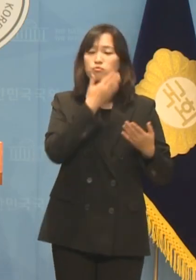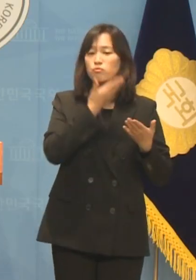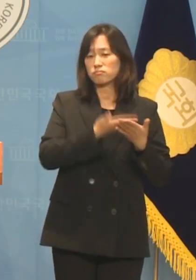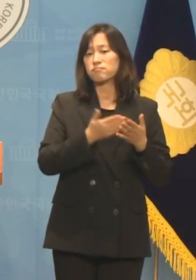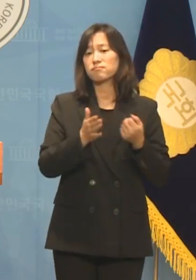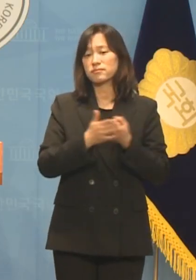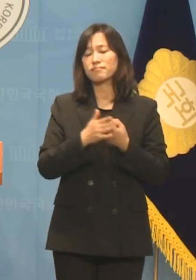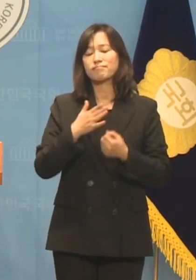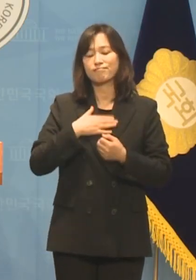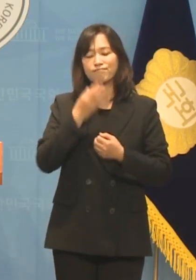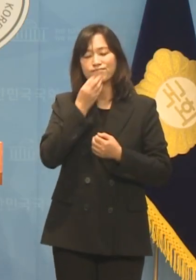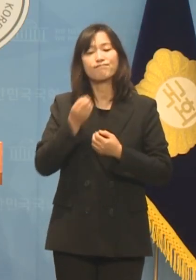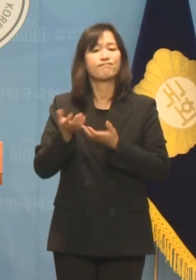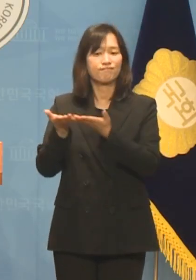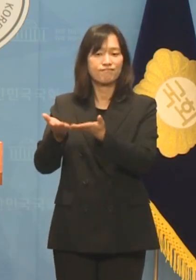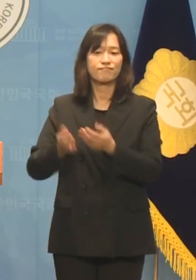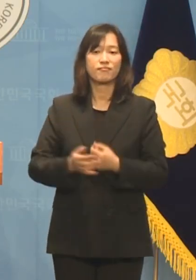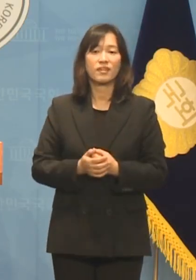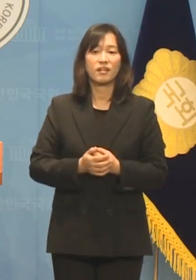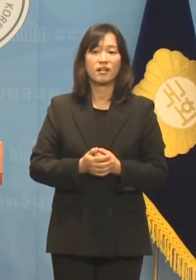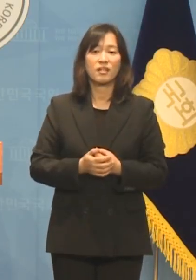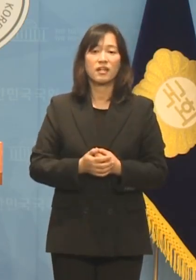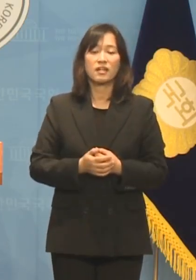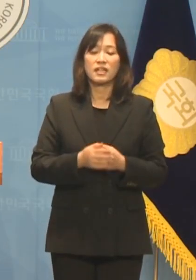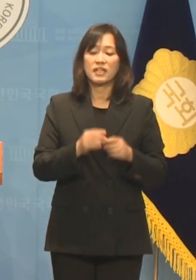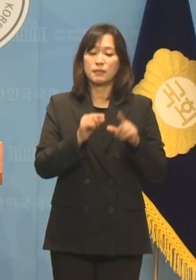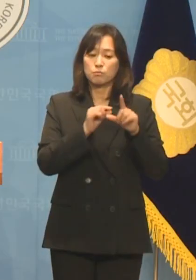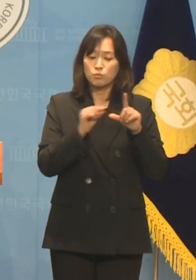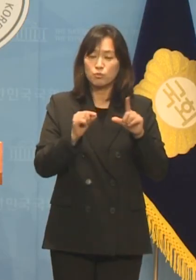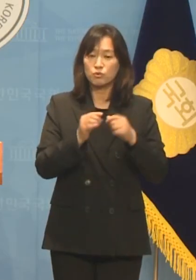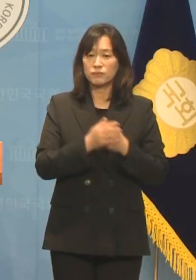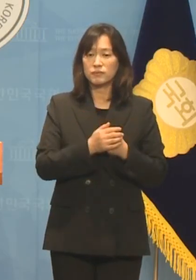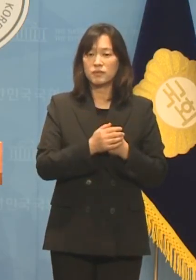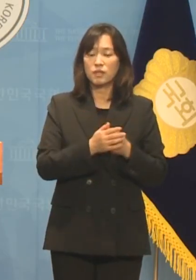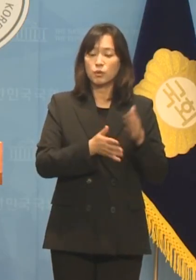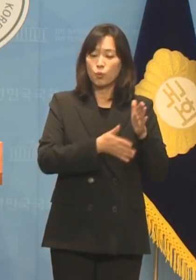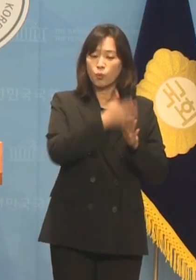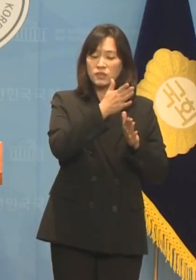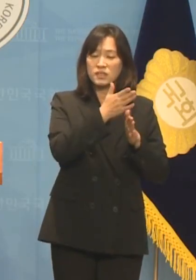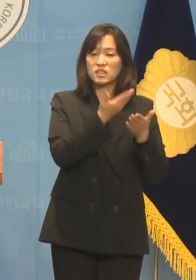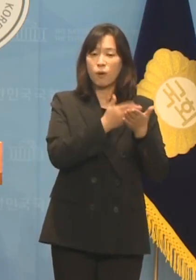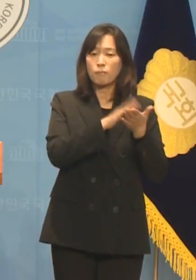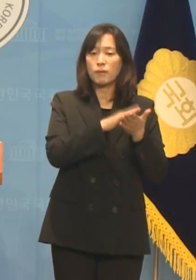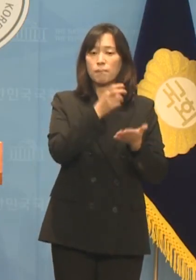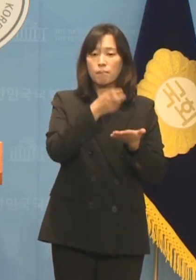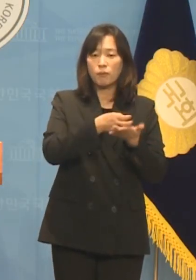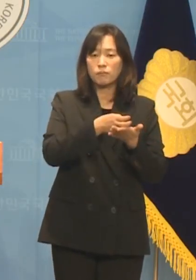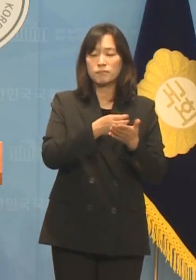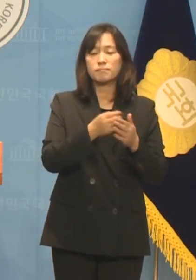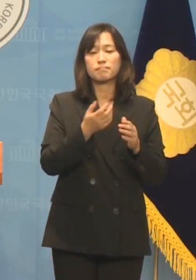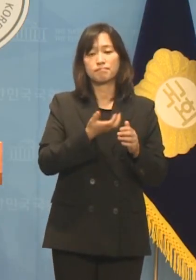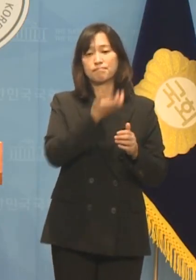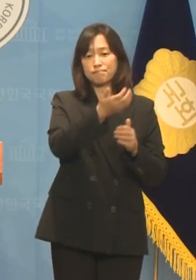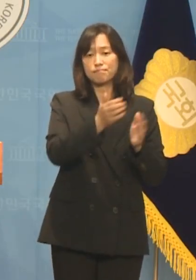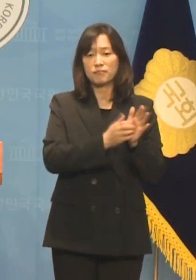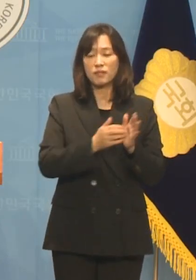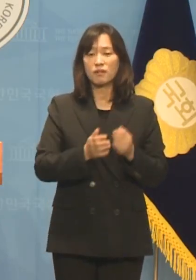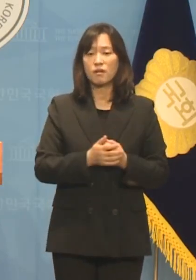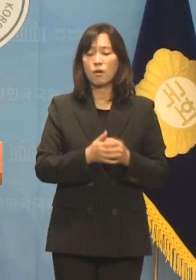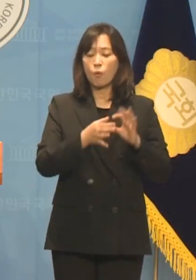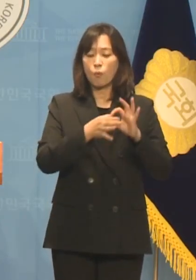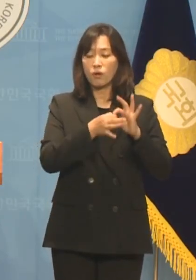저는 양보했습니다. 그래서 일부 조문은 도시정비법으로 이관했습니다. 관련